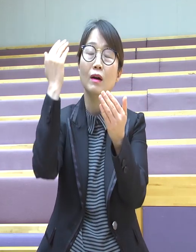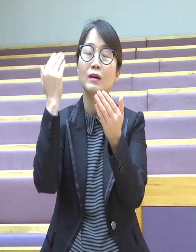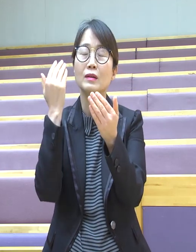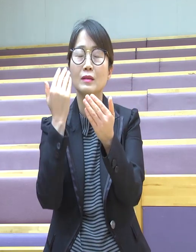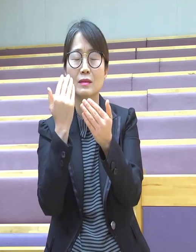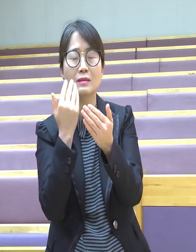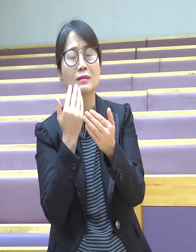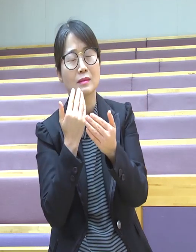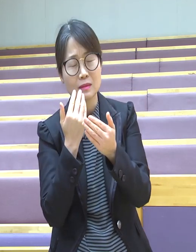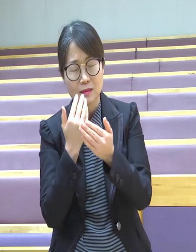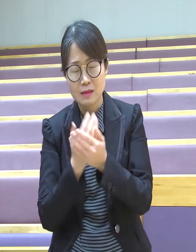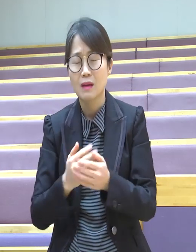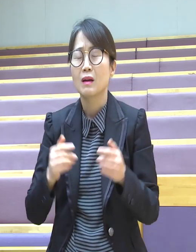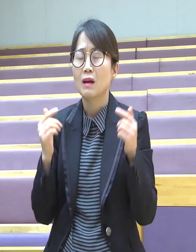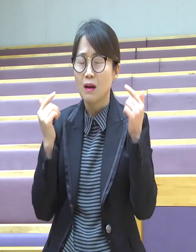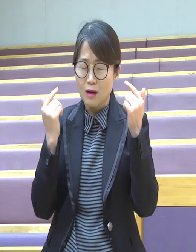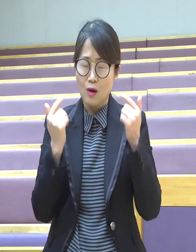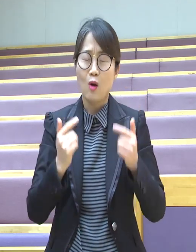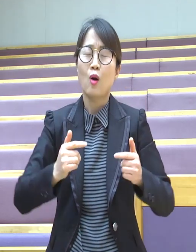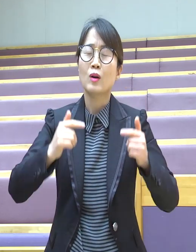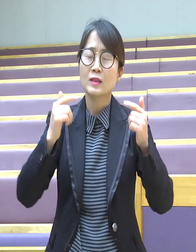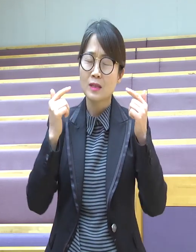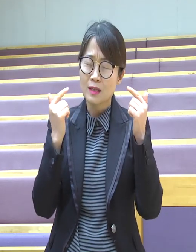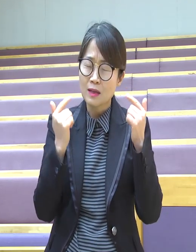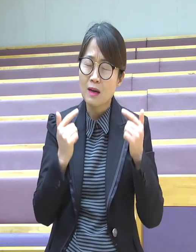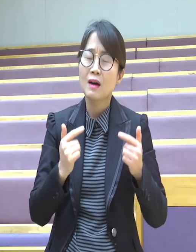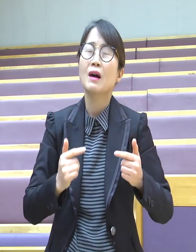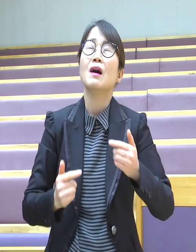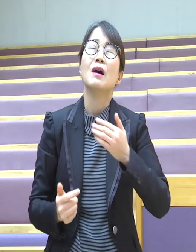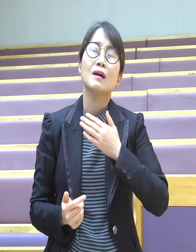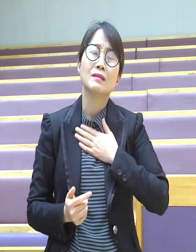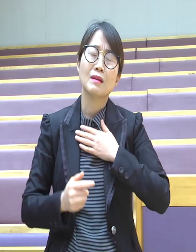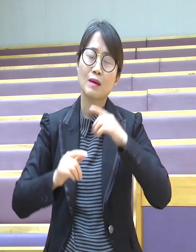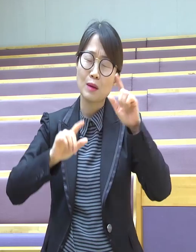세워주소서. 우리 다시 한번 고백합시다. 언제나 내 모습,